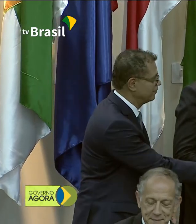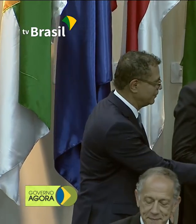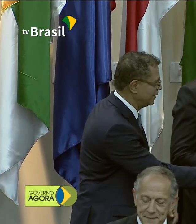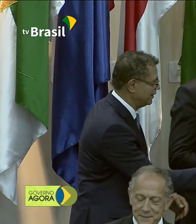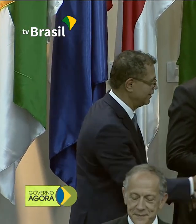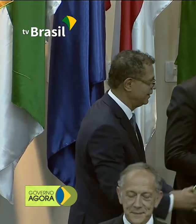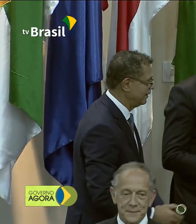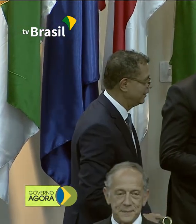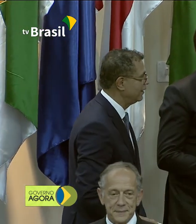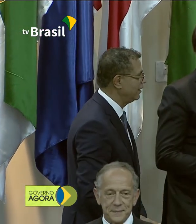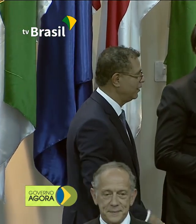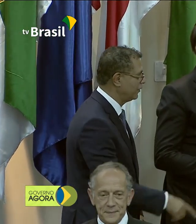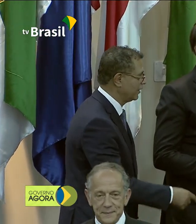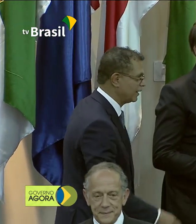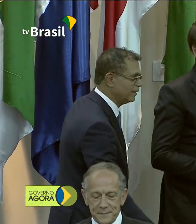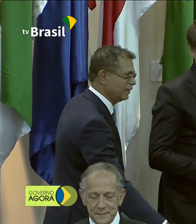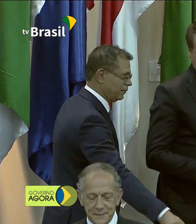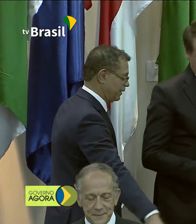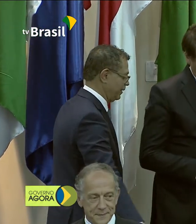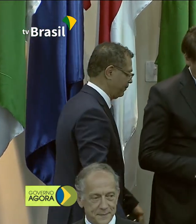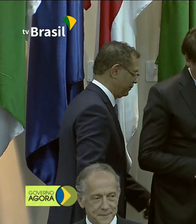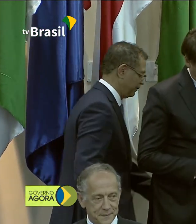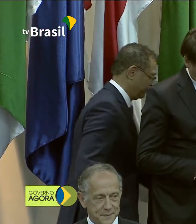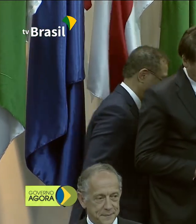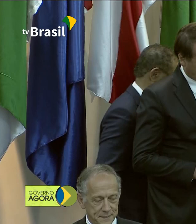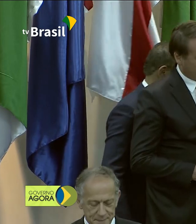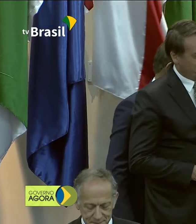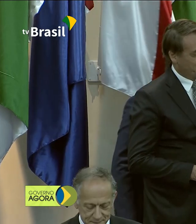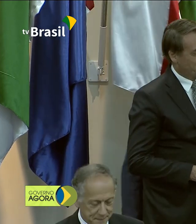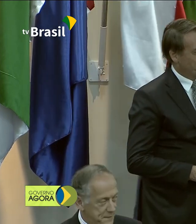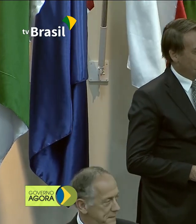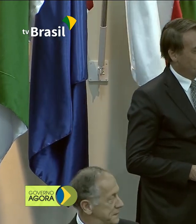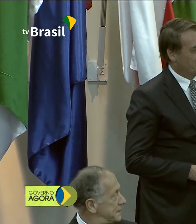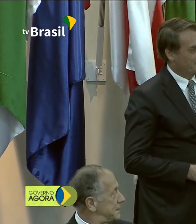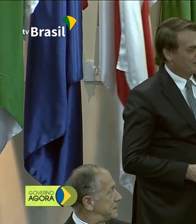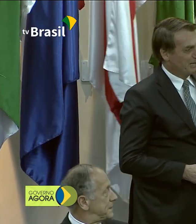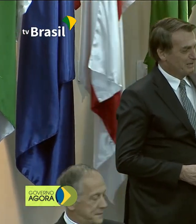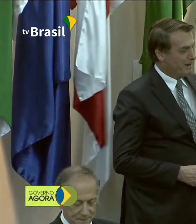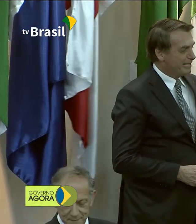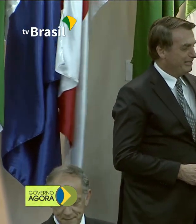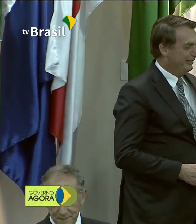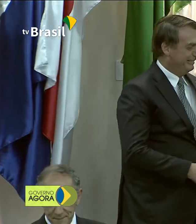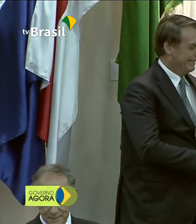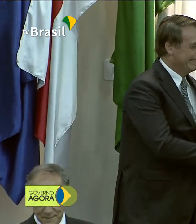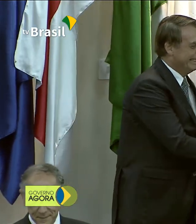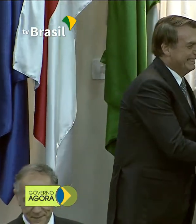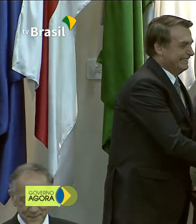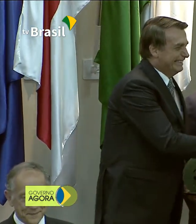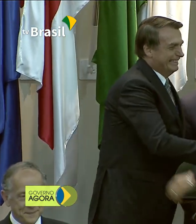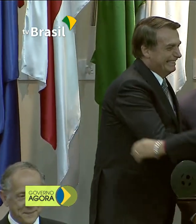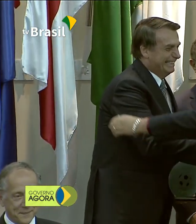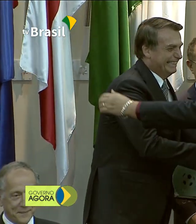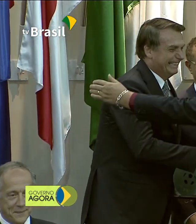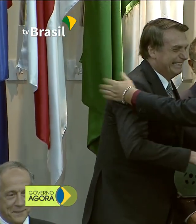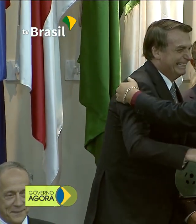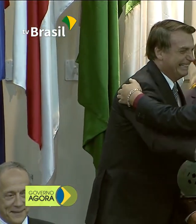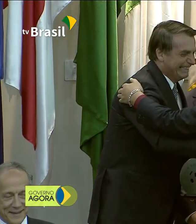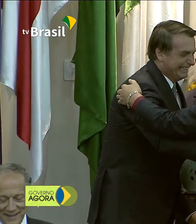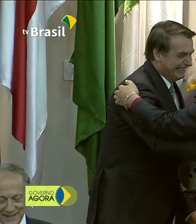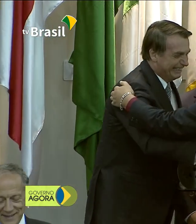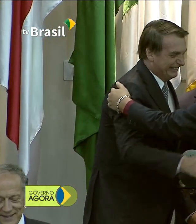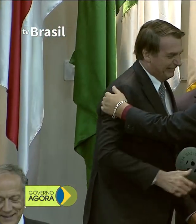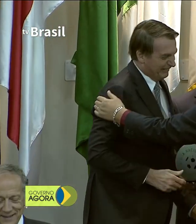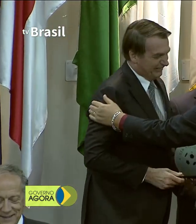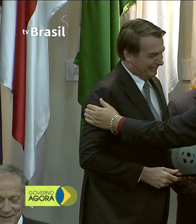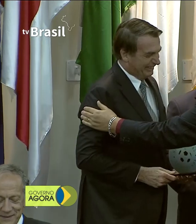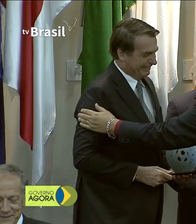aqui representado pelo conselheiro Cecílio Sepúlveda Monteiro Teixeira, Conhecido pelos apelidos de vovô,